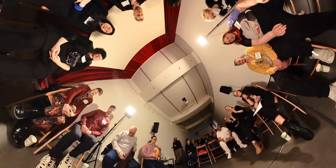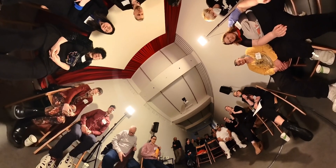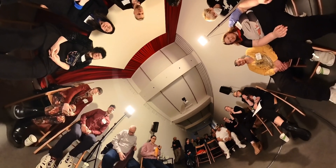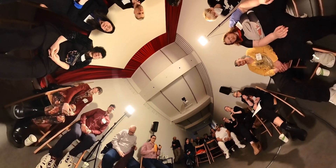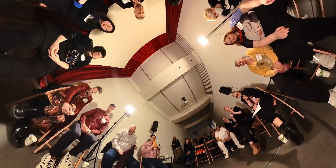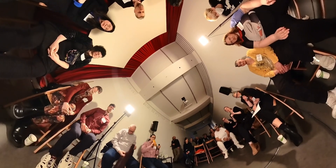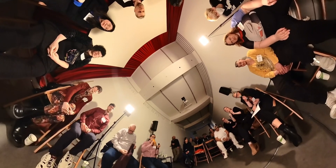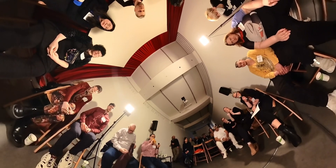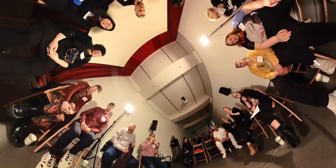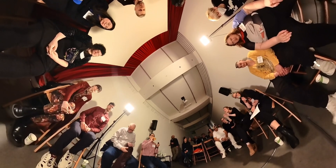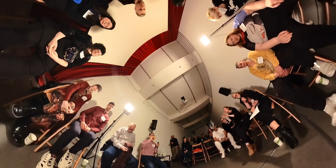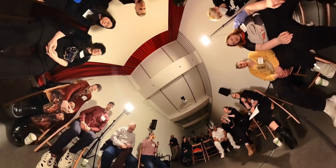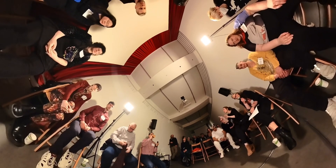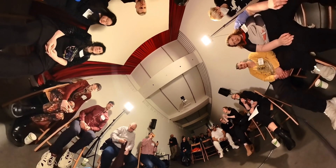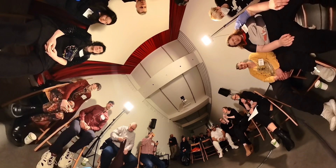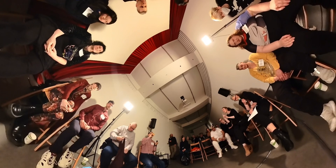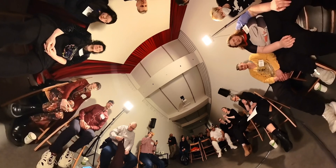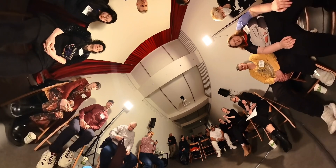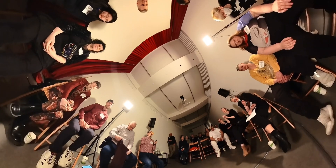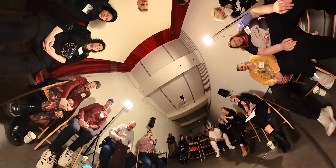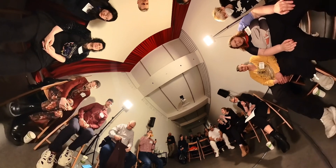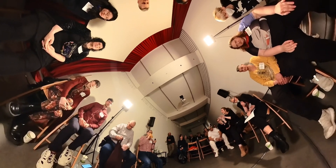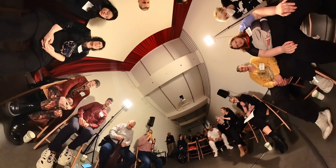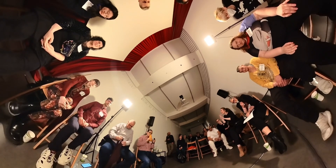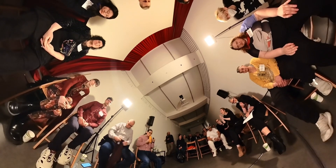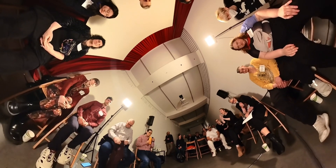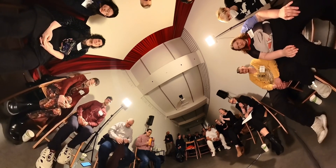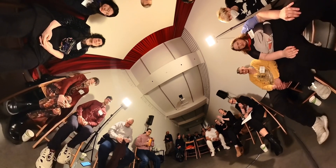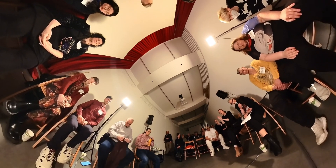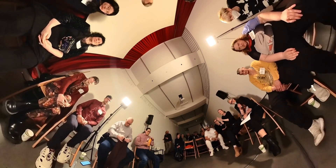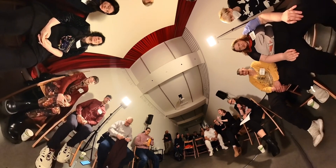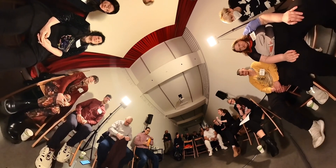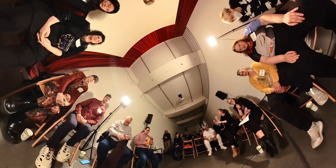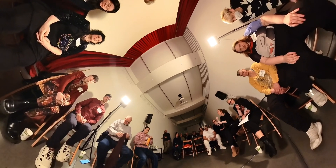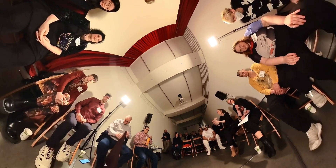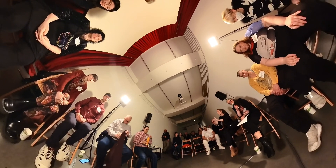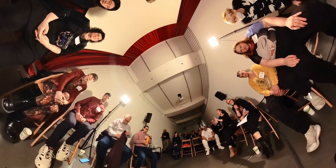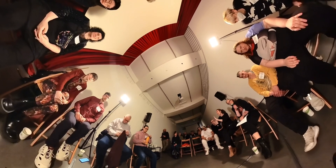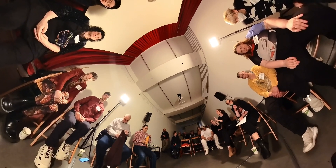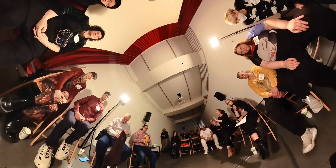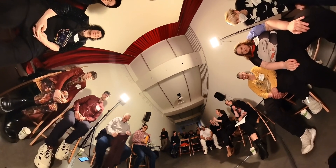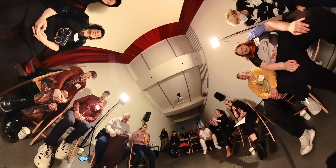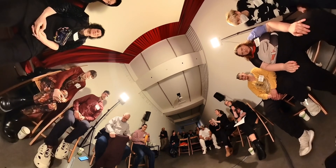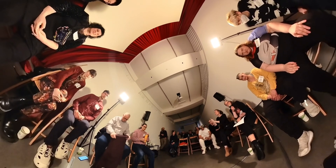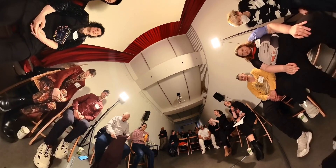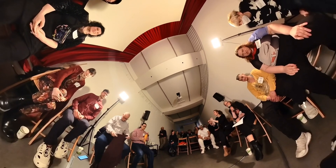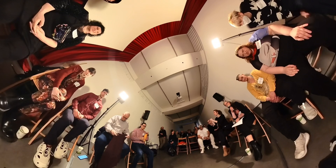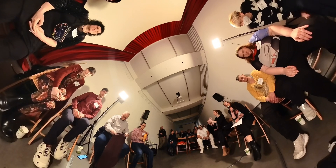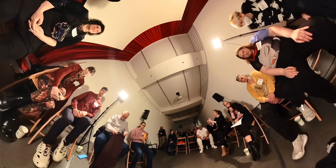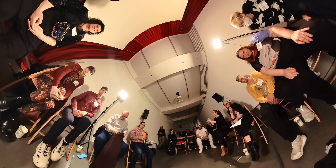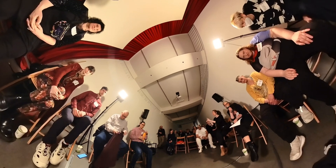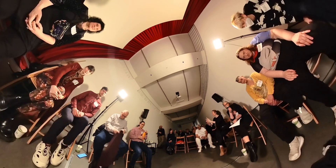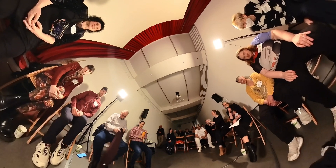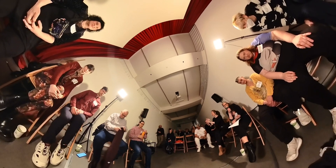toho média, teda ne žánr, ale toho média. Tak vlastně tady tato tvoje perspektiva